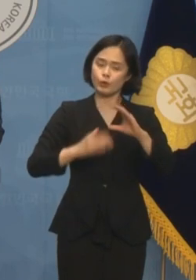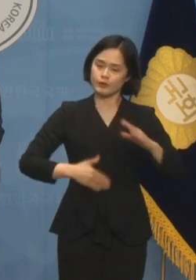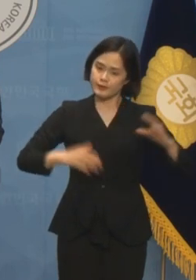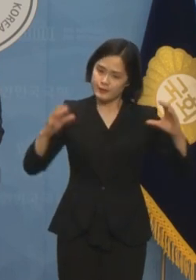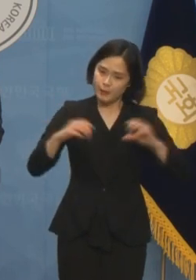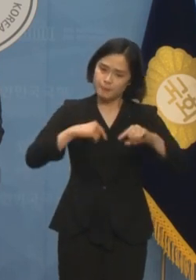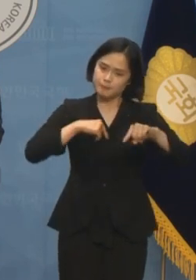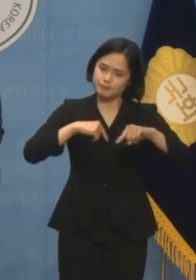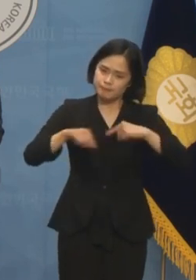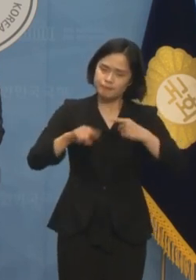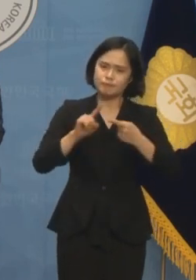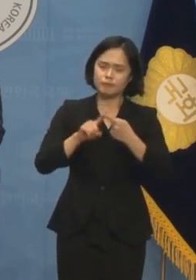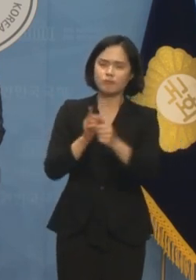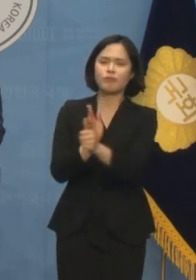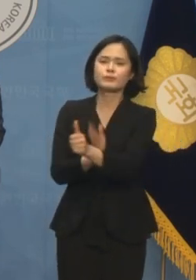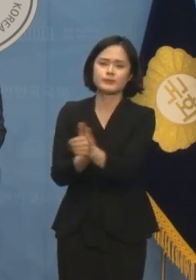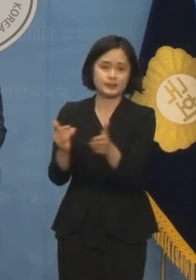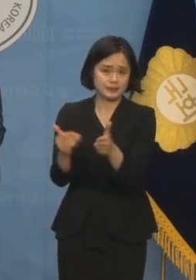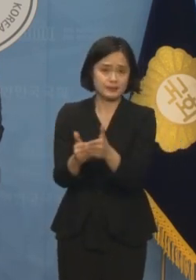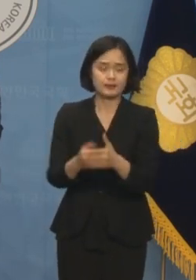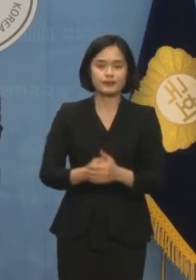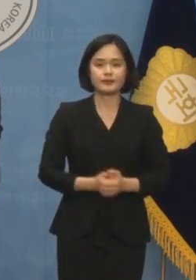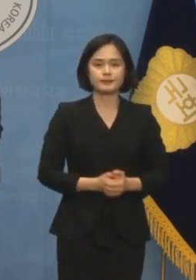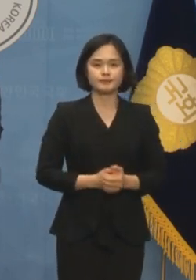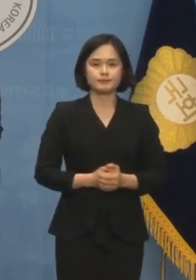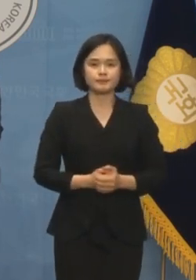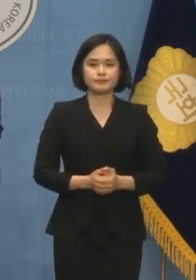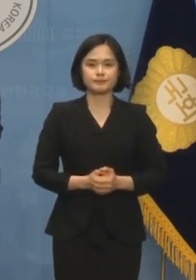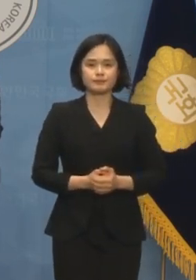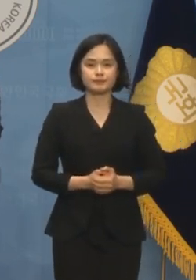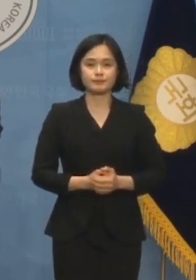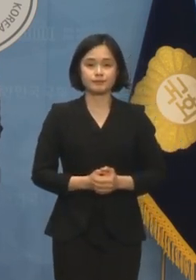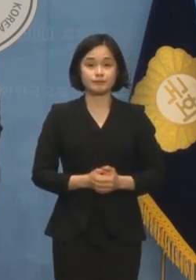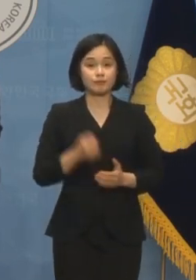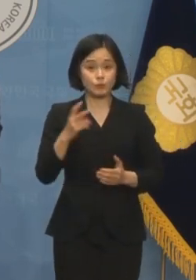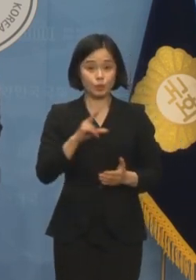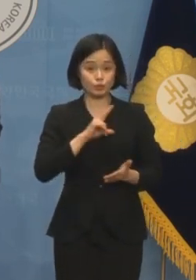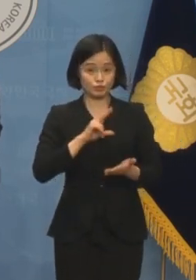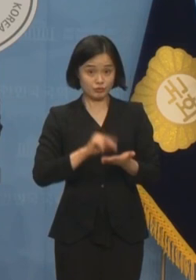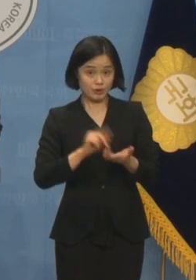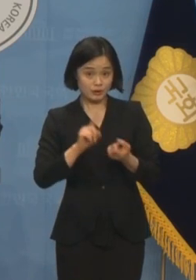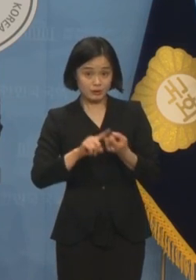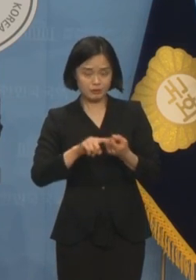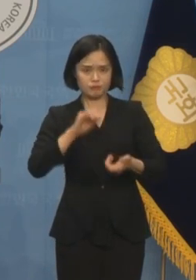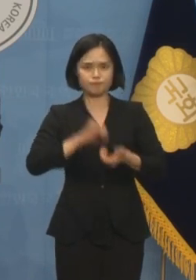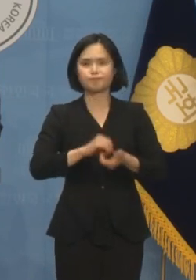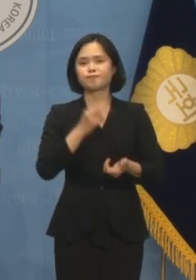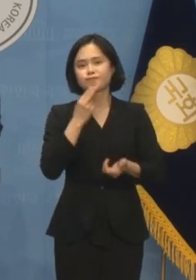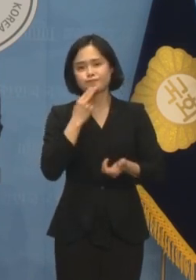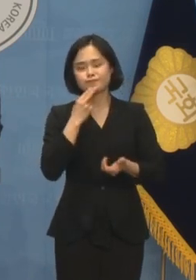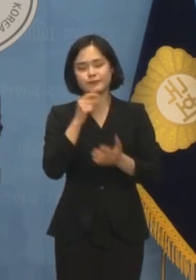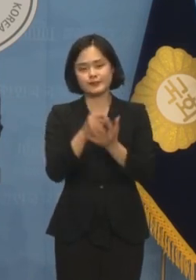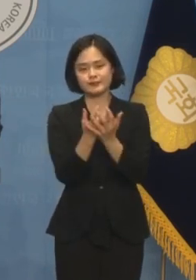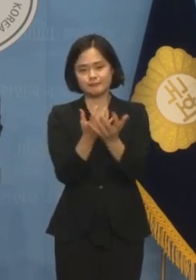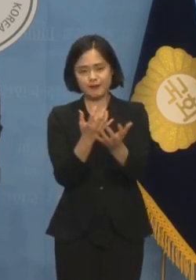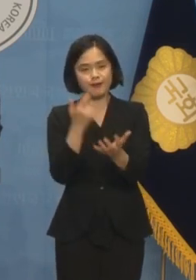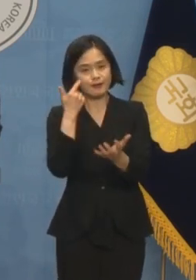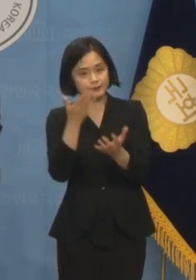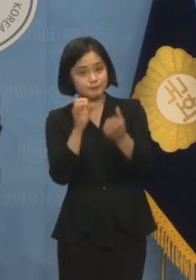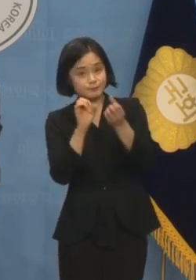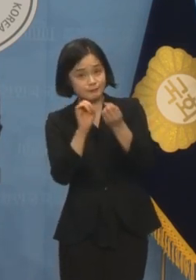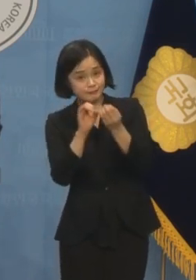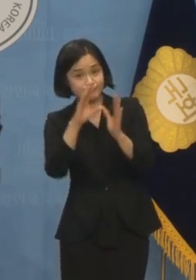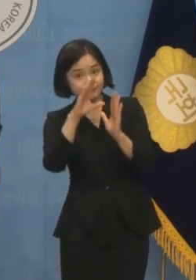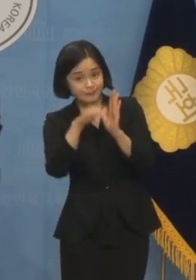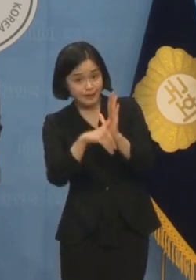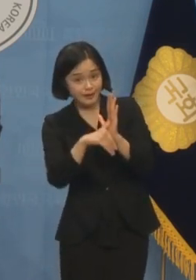거듭 당부했습니다. 주제에 제한을 두지 않고 이어진 기자들과의 질의응답에서는 국민께서